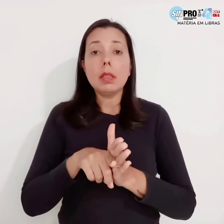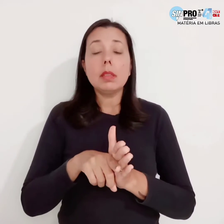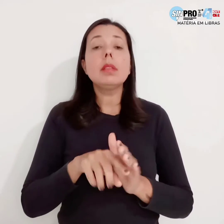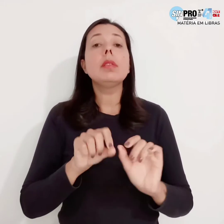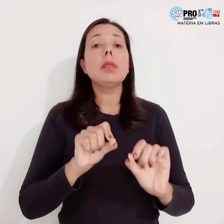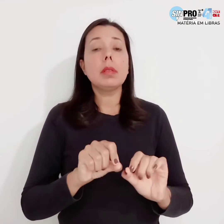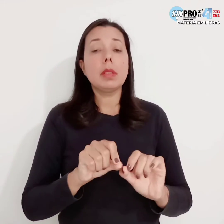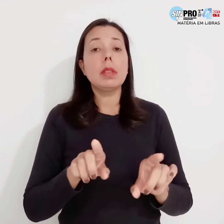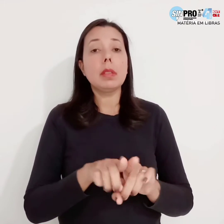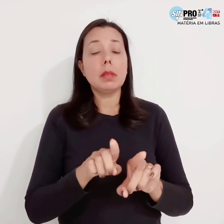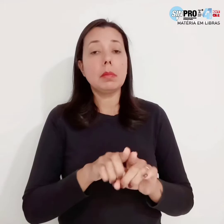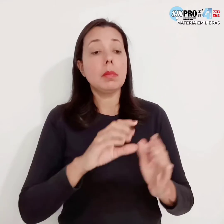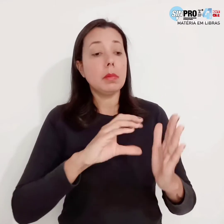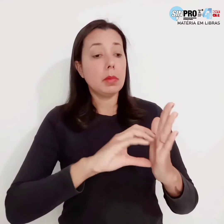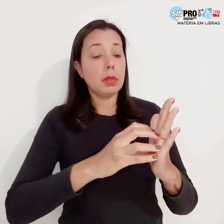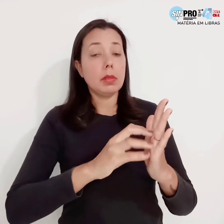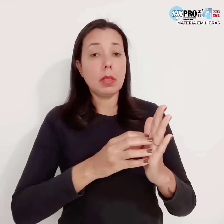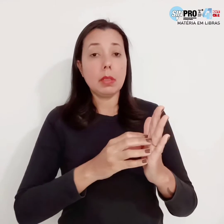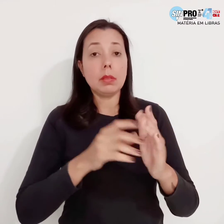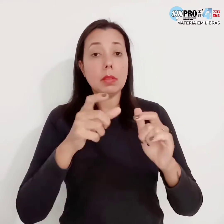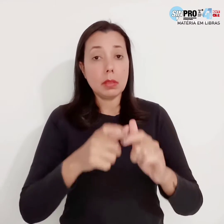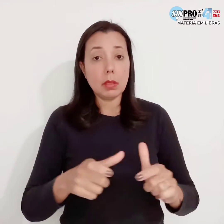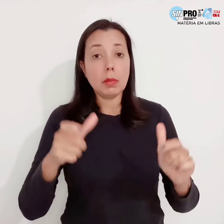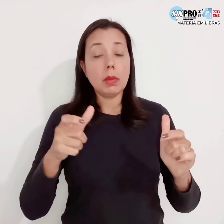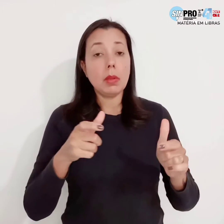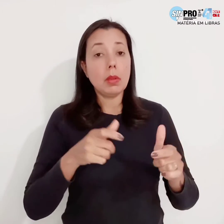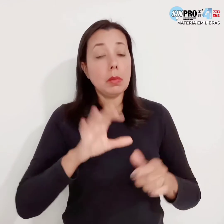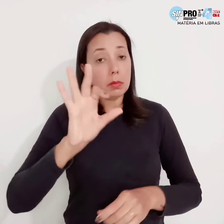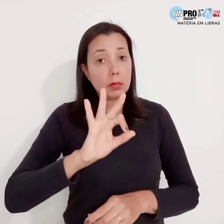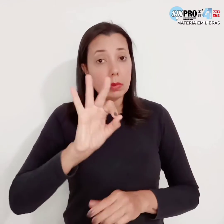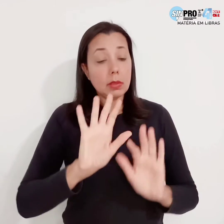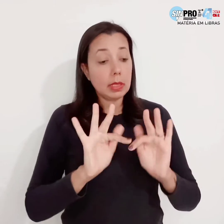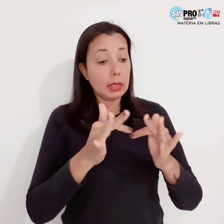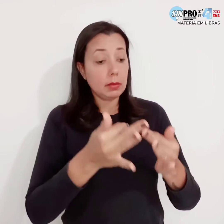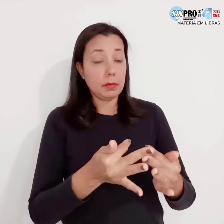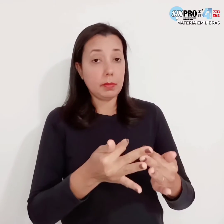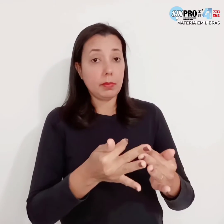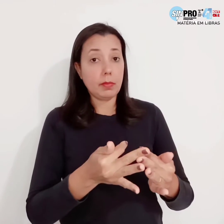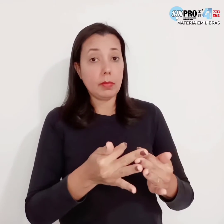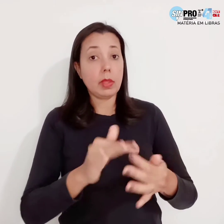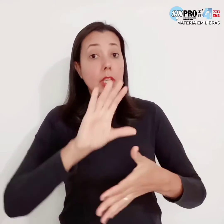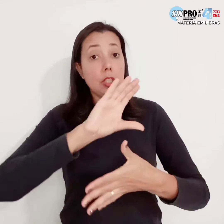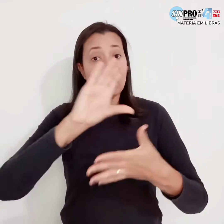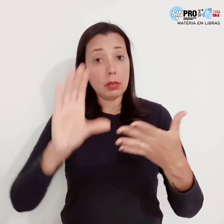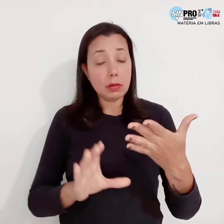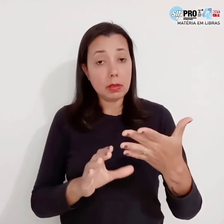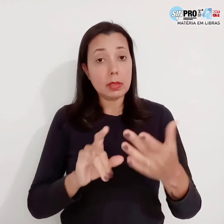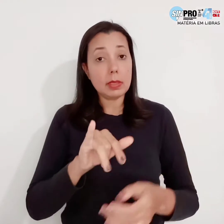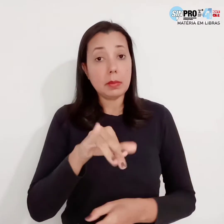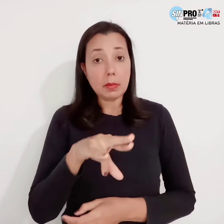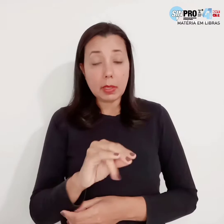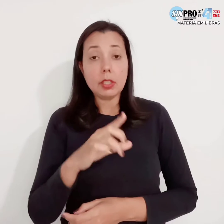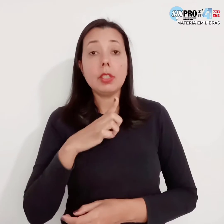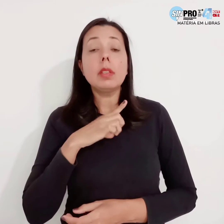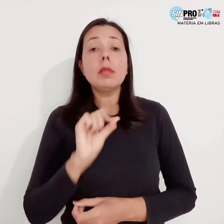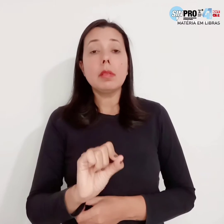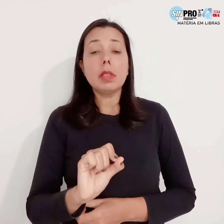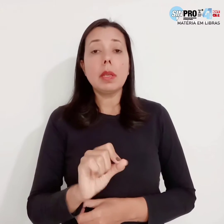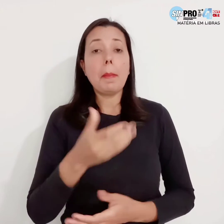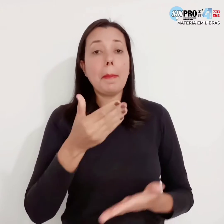consultoria e dados que a maior parte das famílias de classe média teve perda de renda